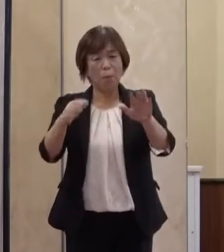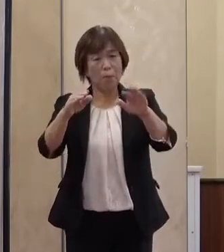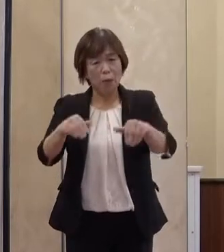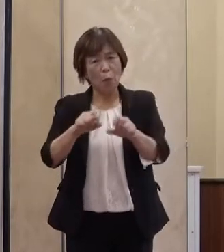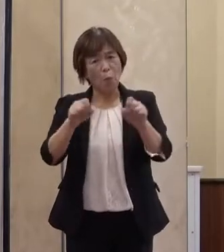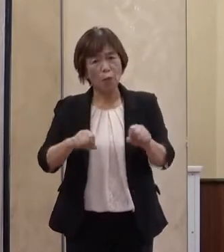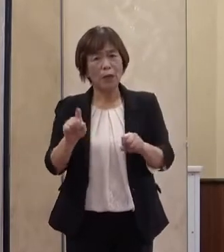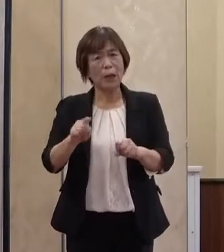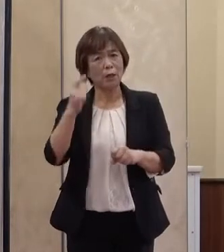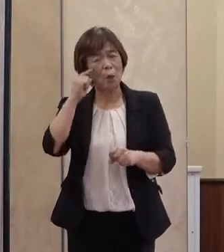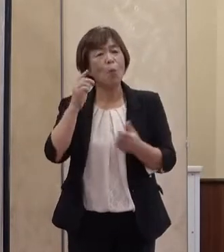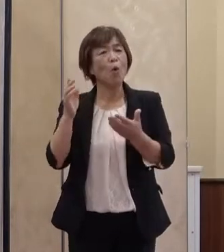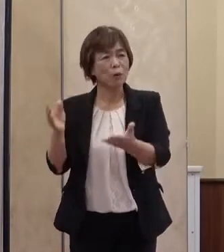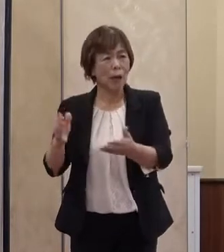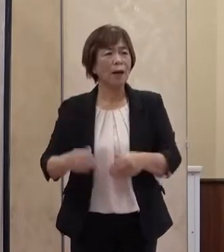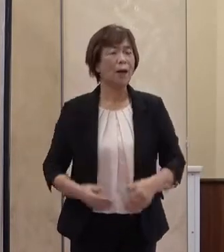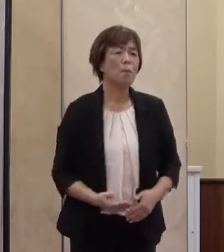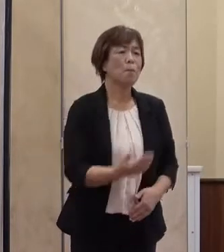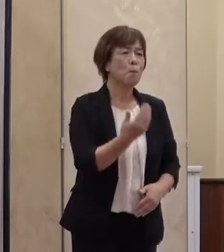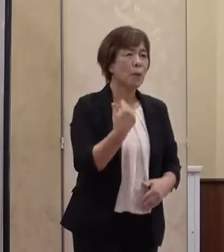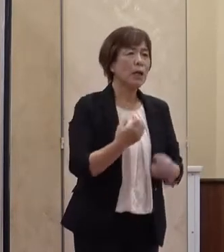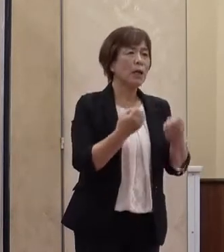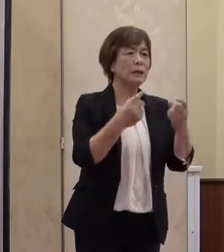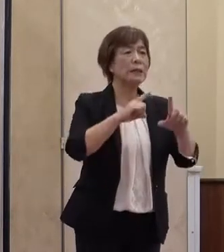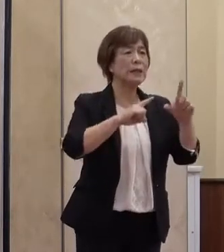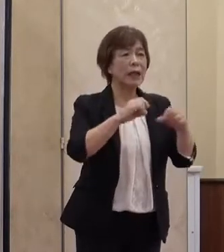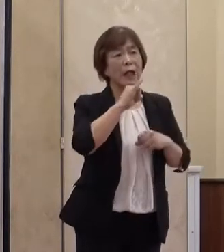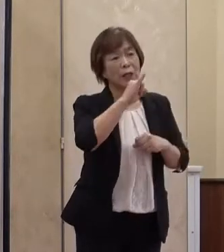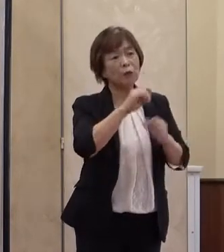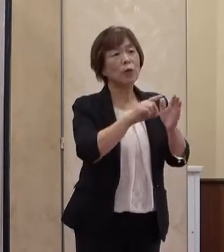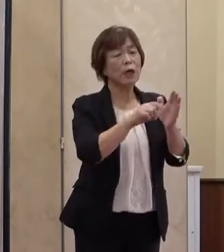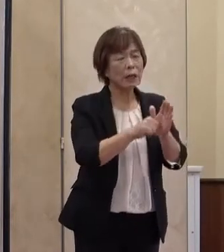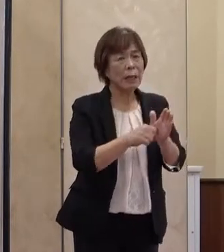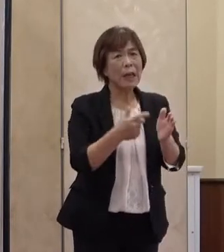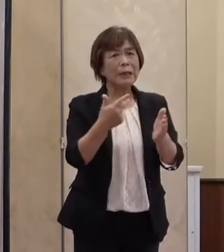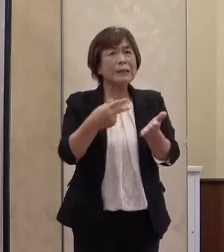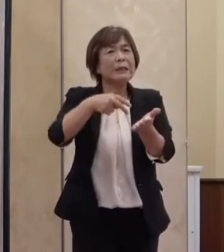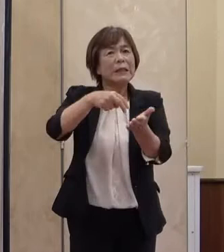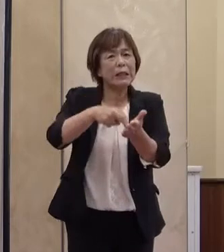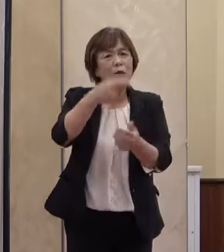まず新型インフルエンザの時は、確か市立高校